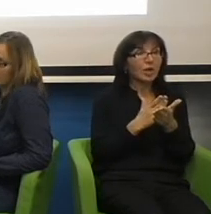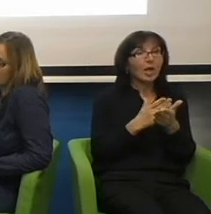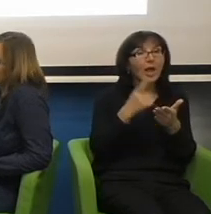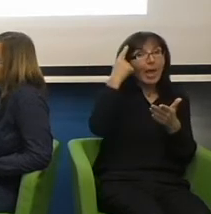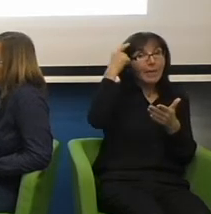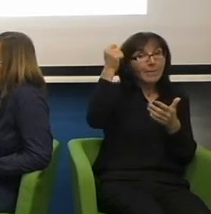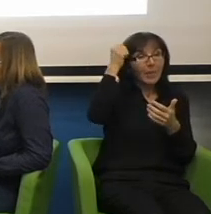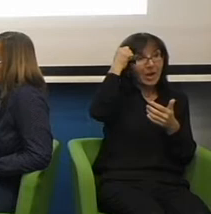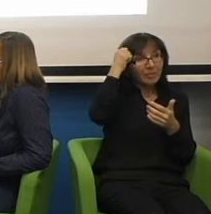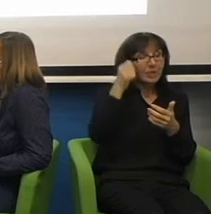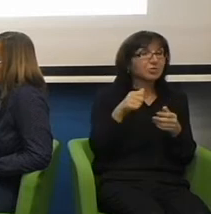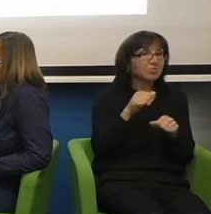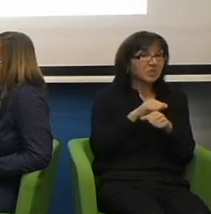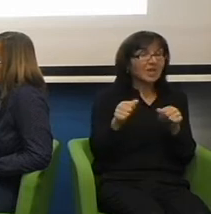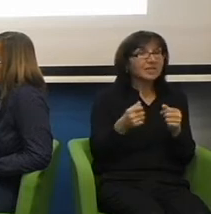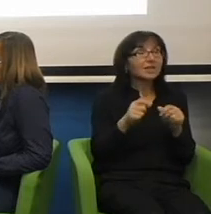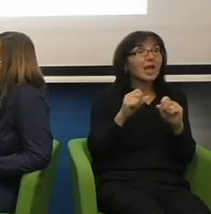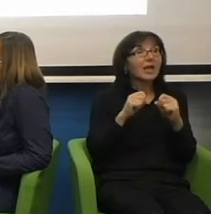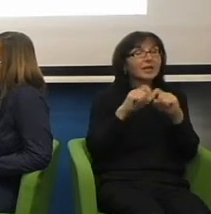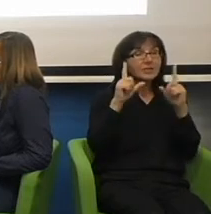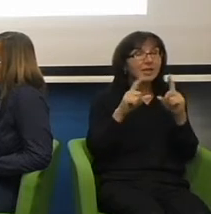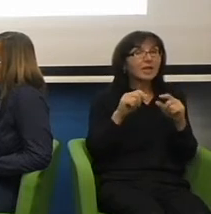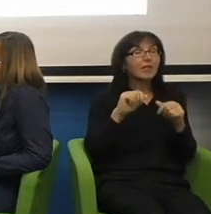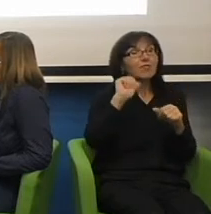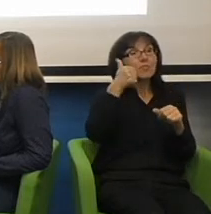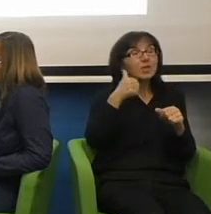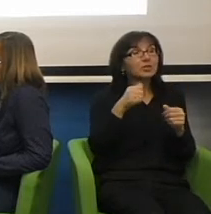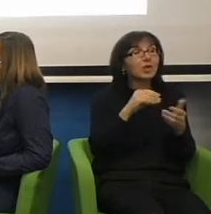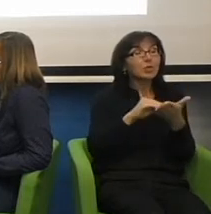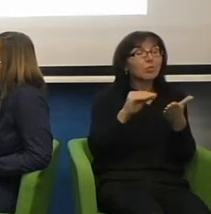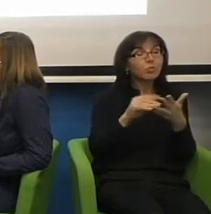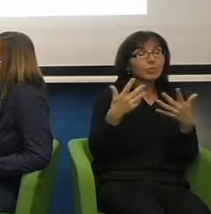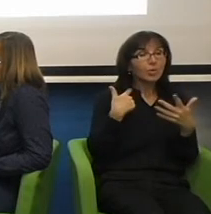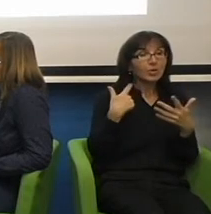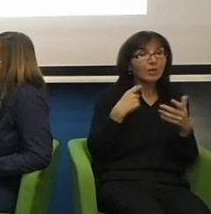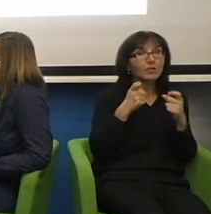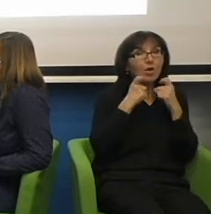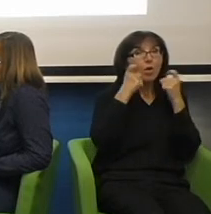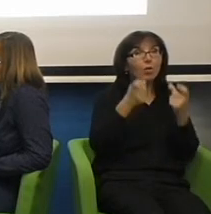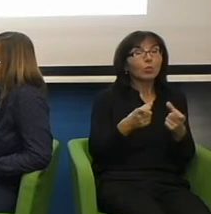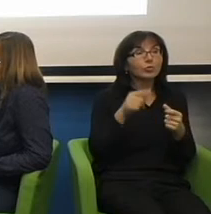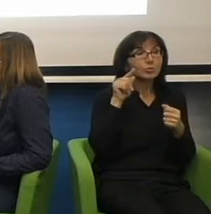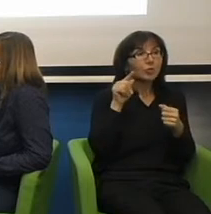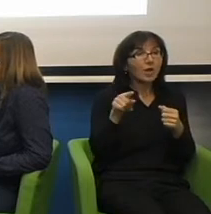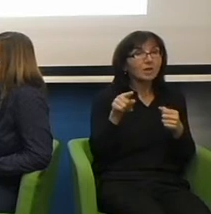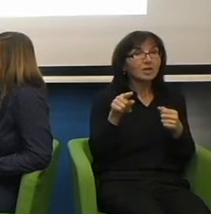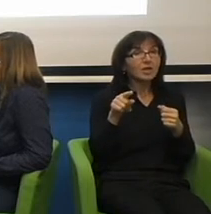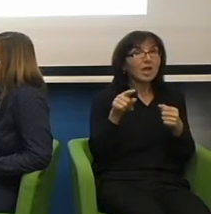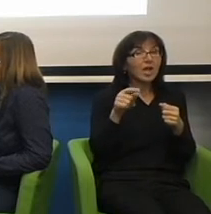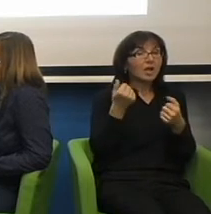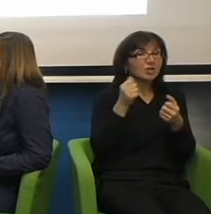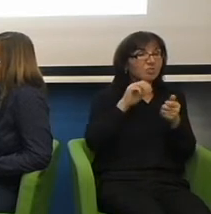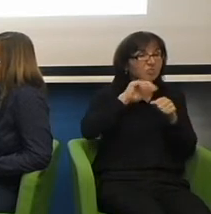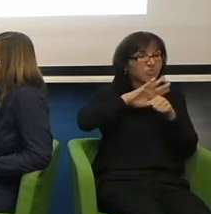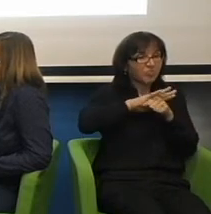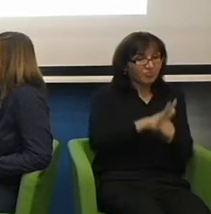Walentynowicz istnieje, bo ona kiedyś w swojej pierwszej biografii ogłosiła ich ciemiężycielami. I oni